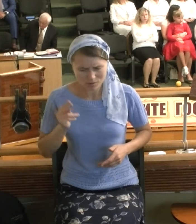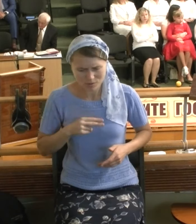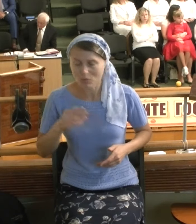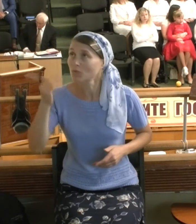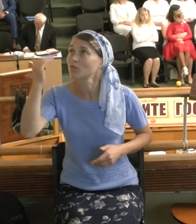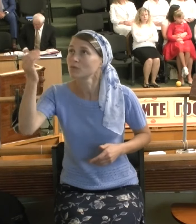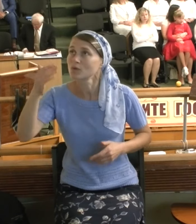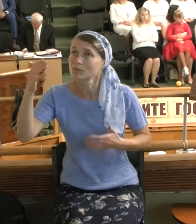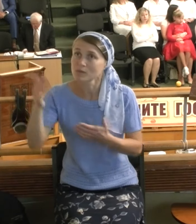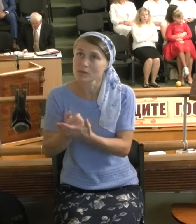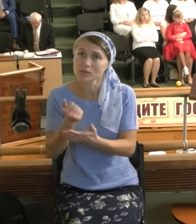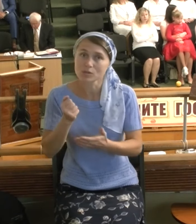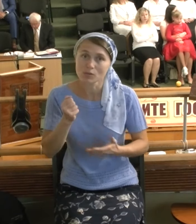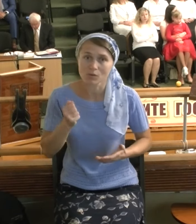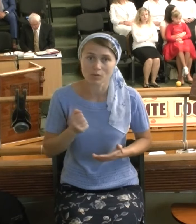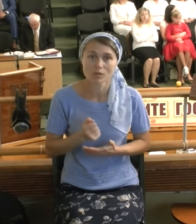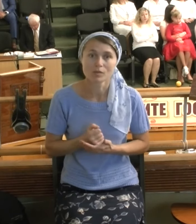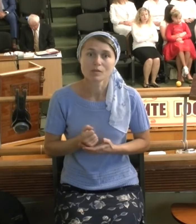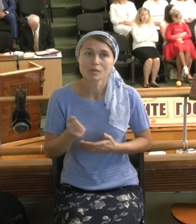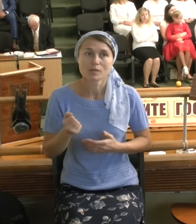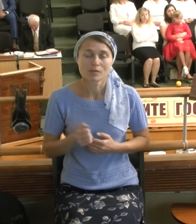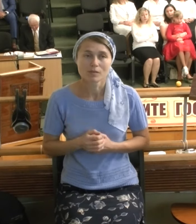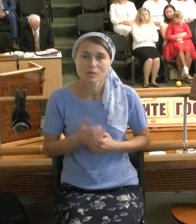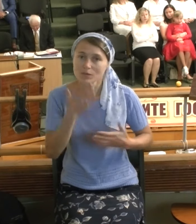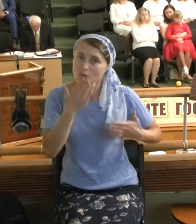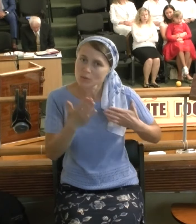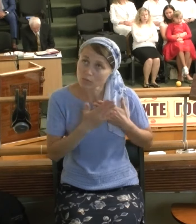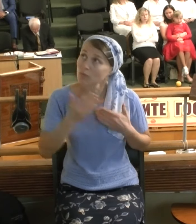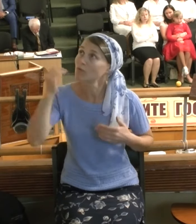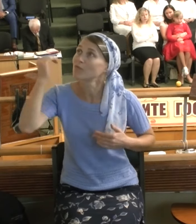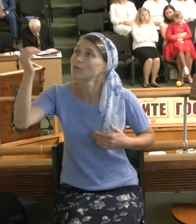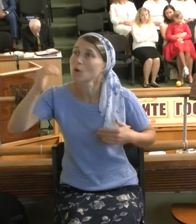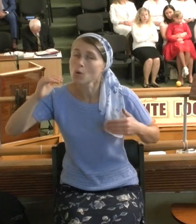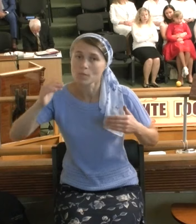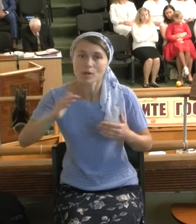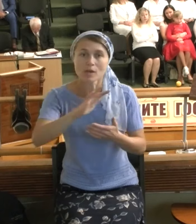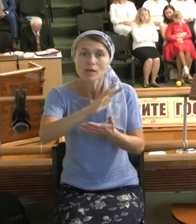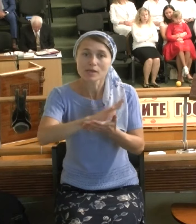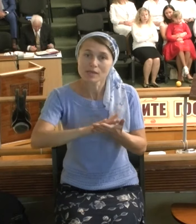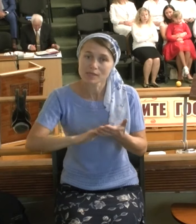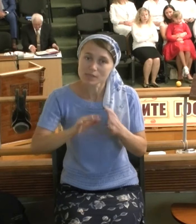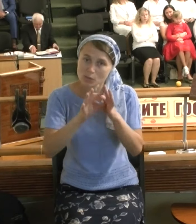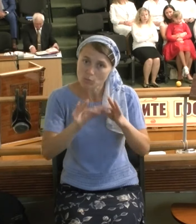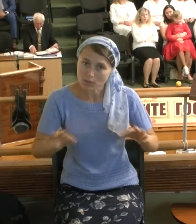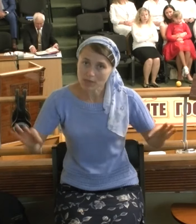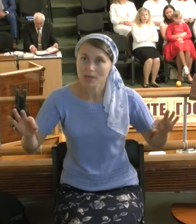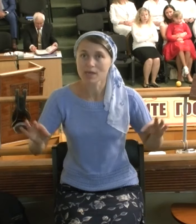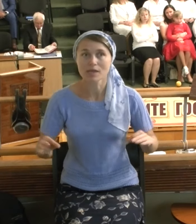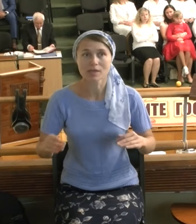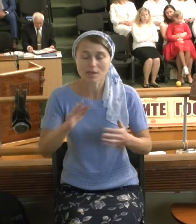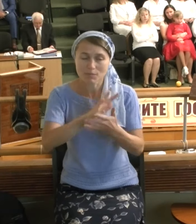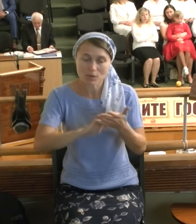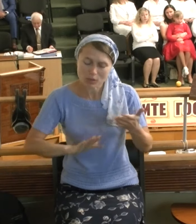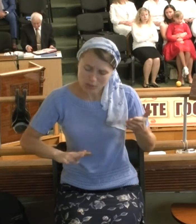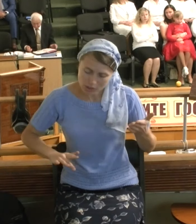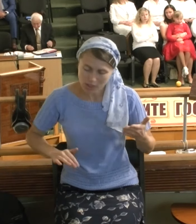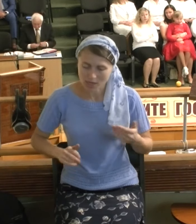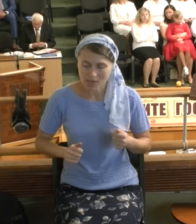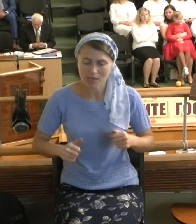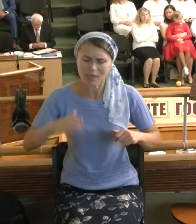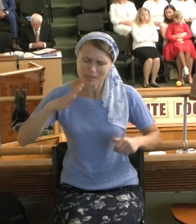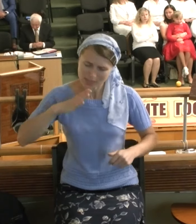Красоту. В нем искупление и прощение, терпение, радость,